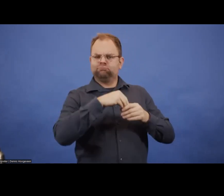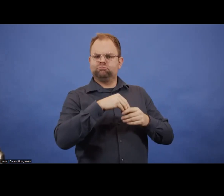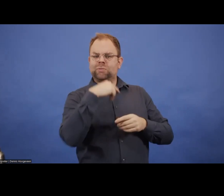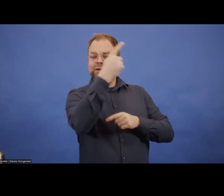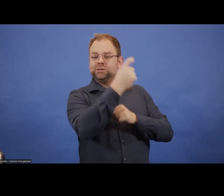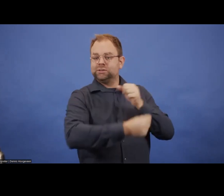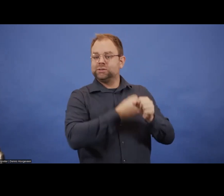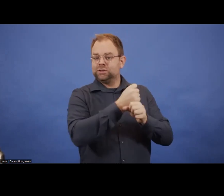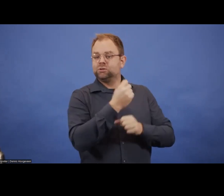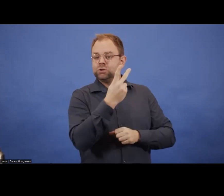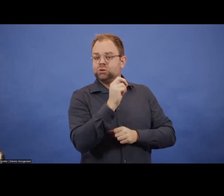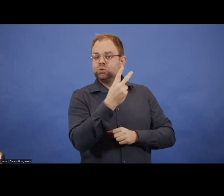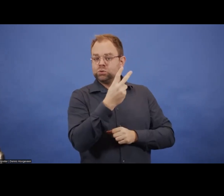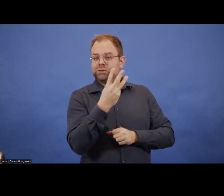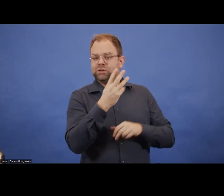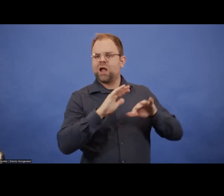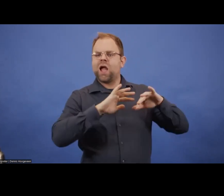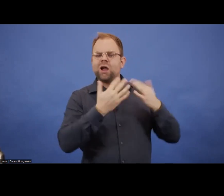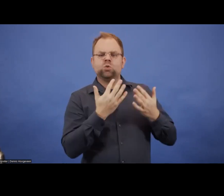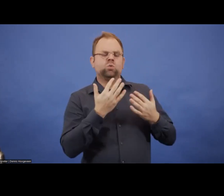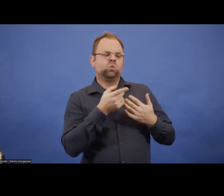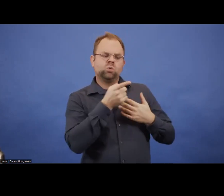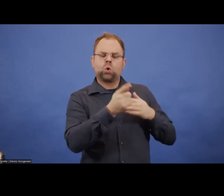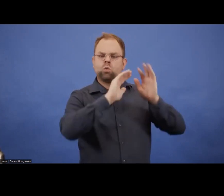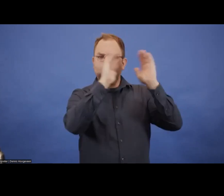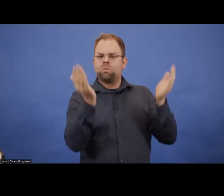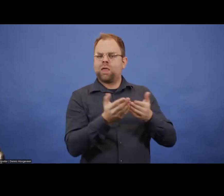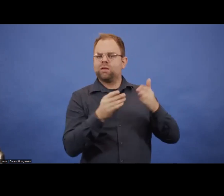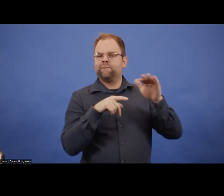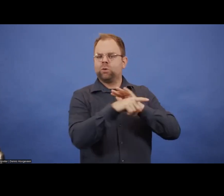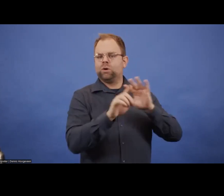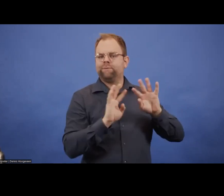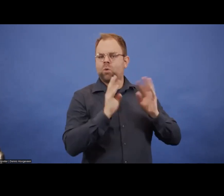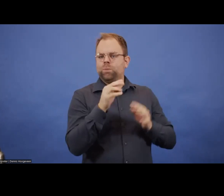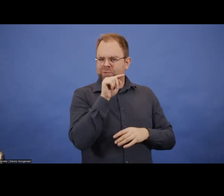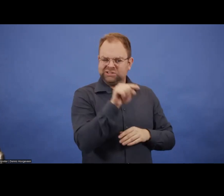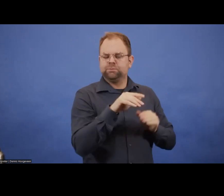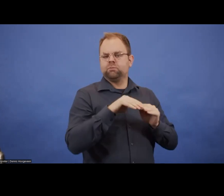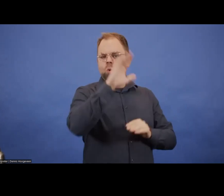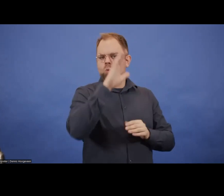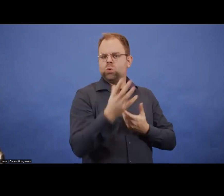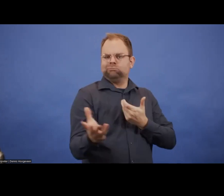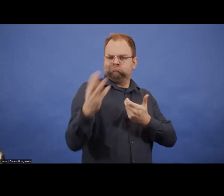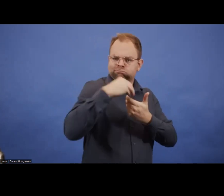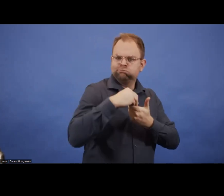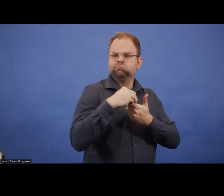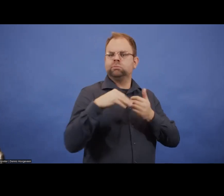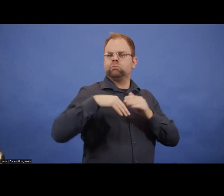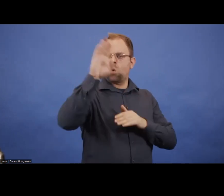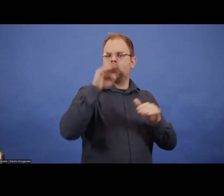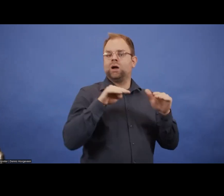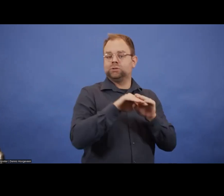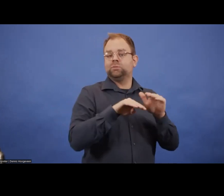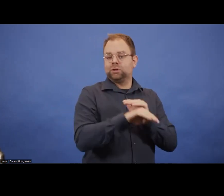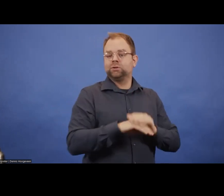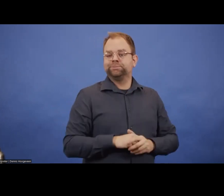accesible foro de refugiados y más organizaciones de las personas con discapacidades. Así que yo voy a hablar un poco